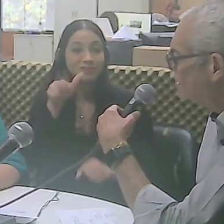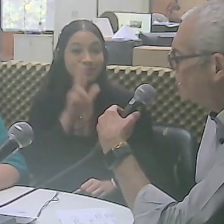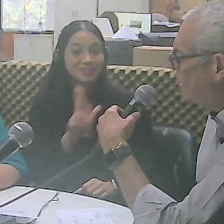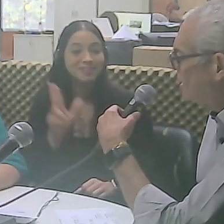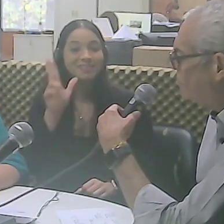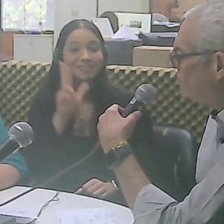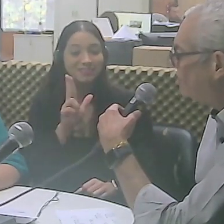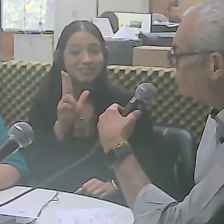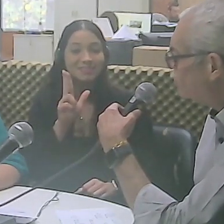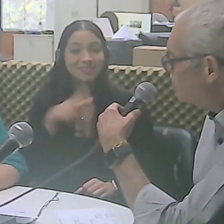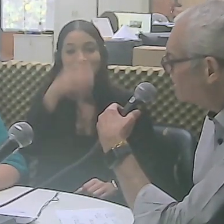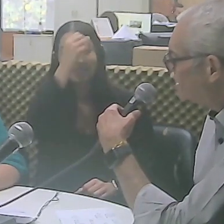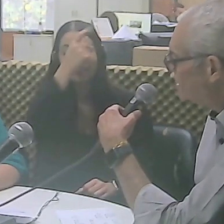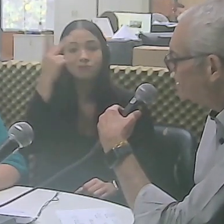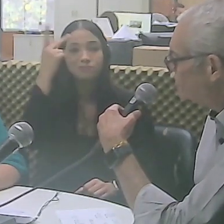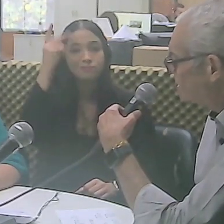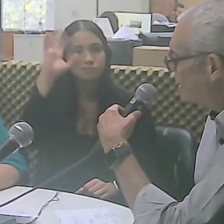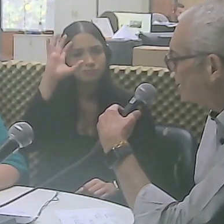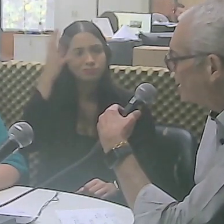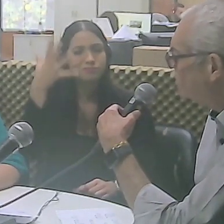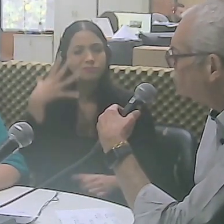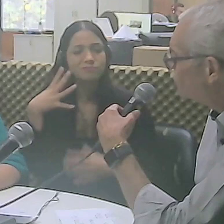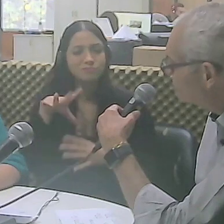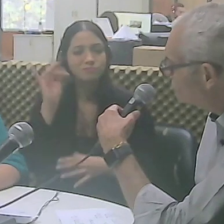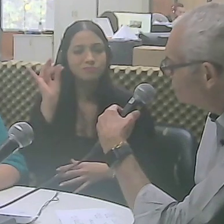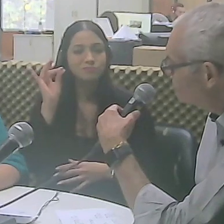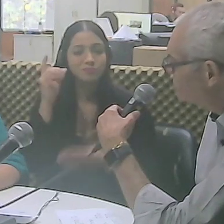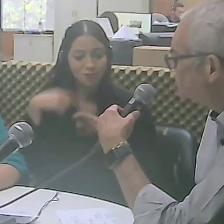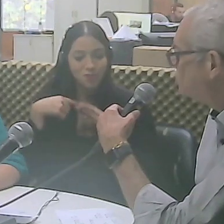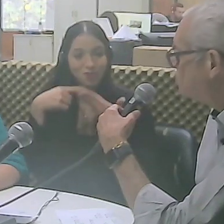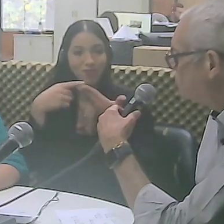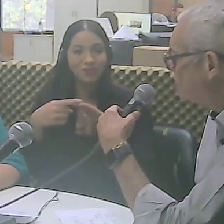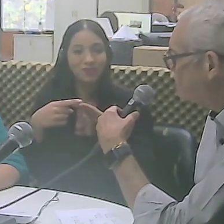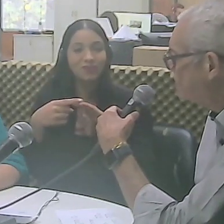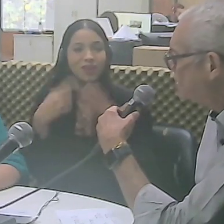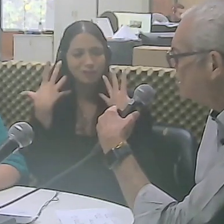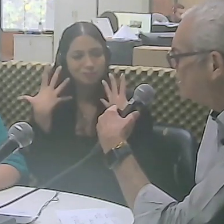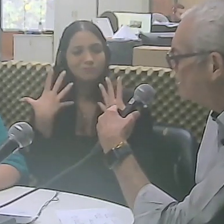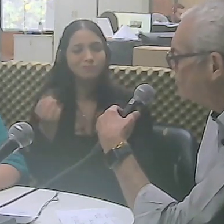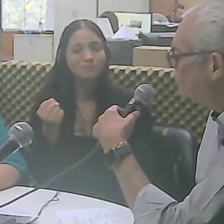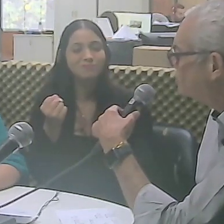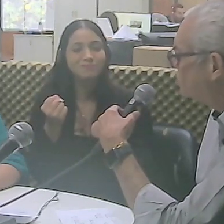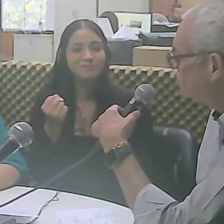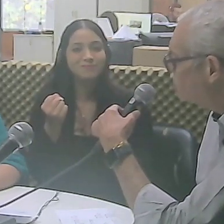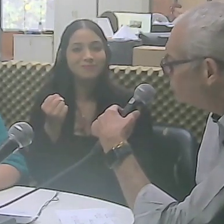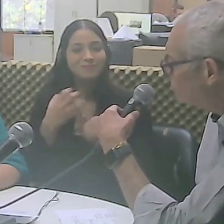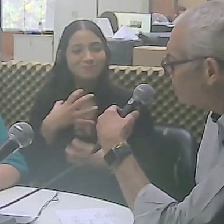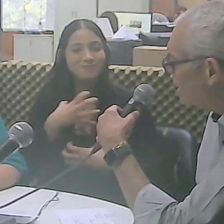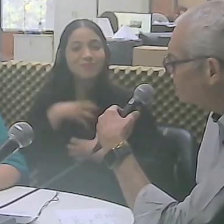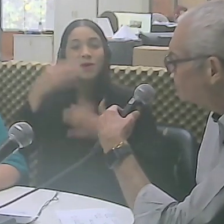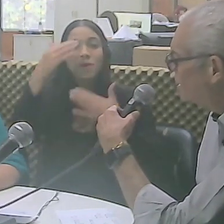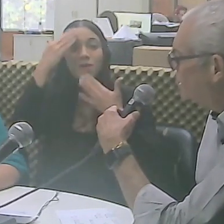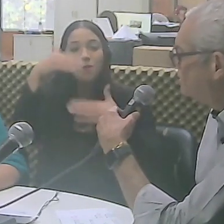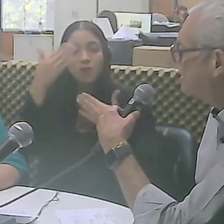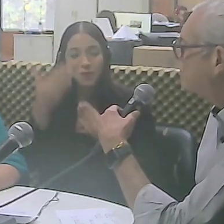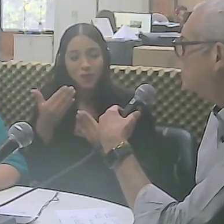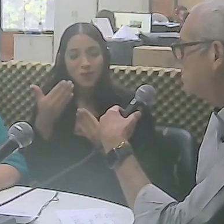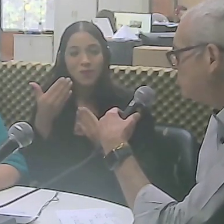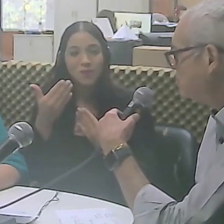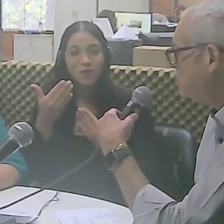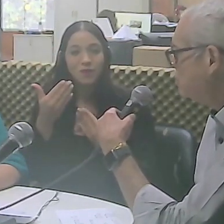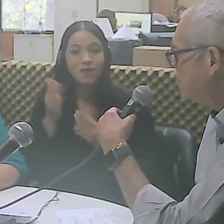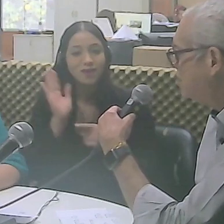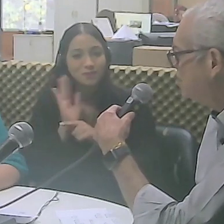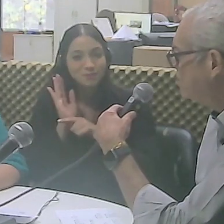Uberlândia, o prefeito tomou essa decisão de segregar e nos fez o convite que a gente prontamente atendeu e me sinto muito honrado de estar